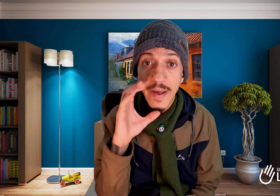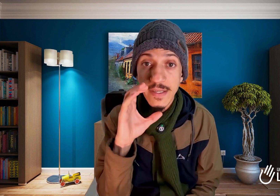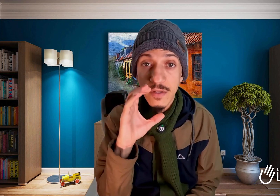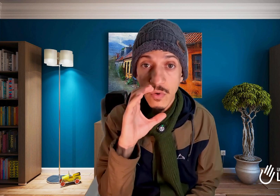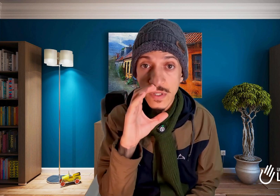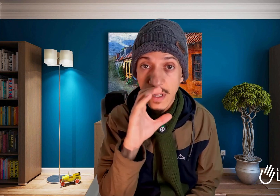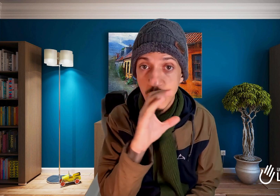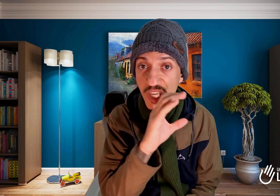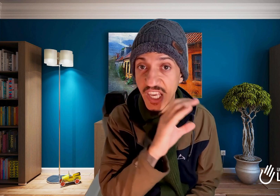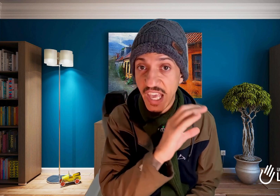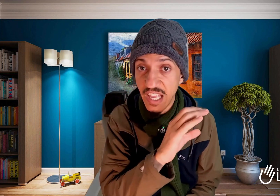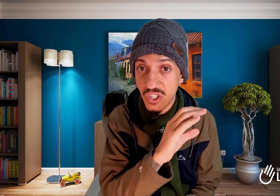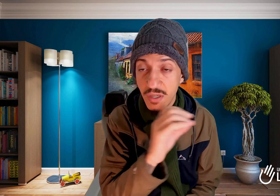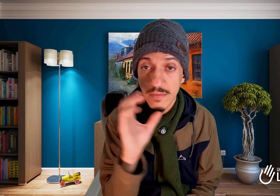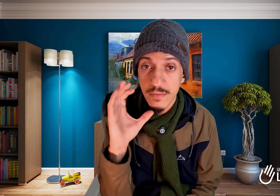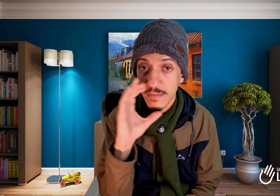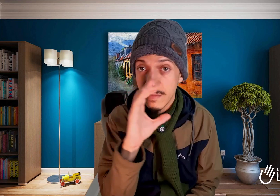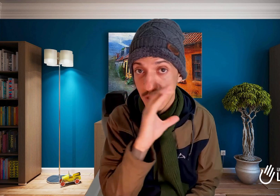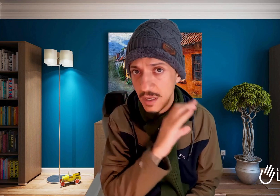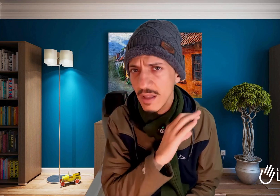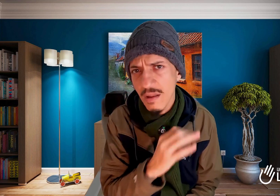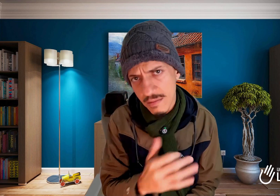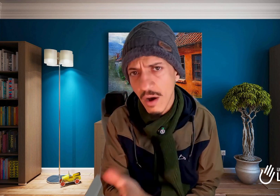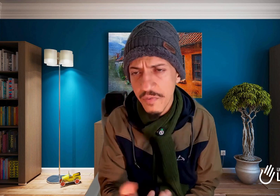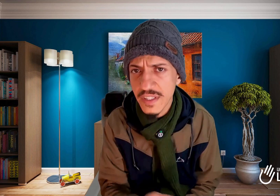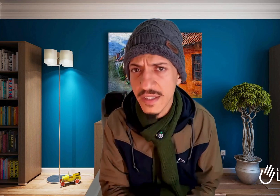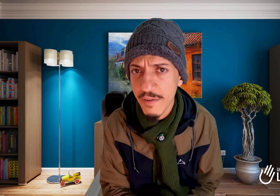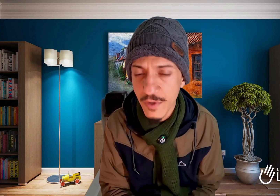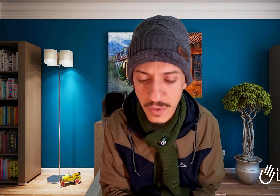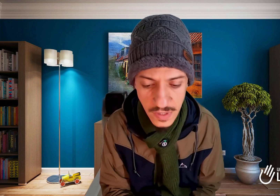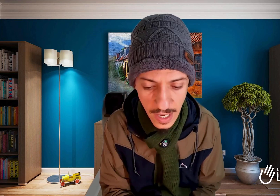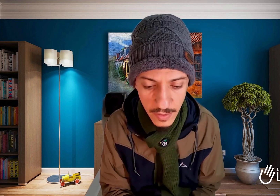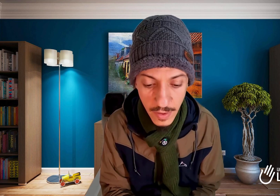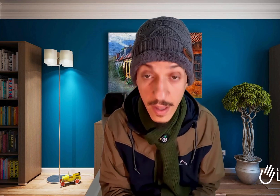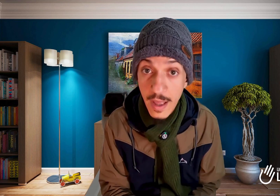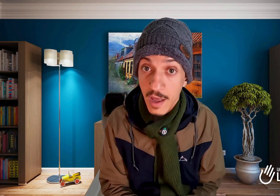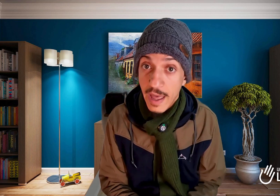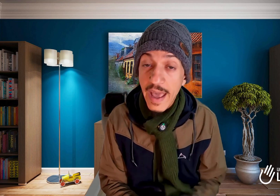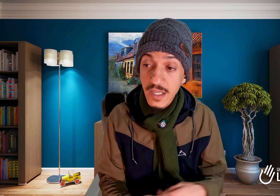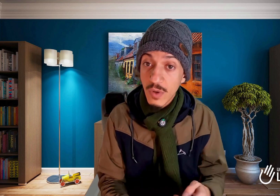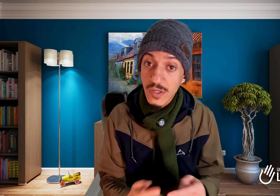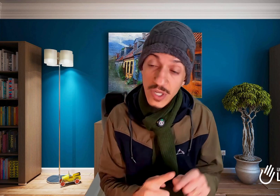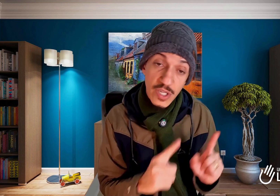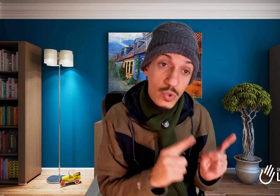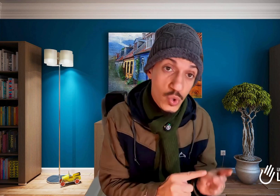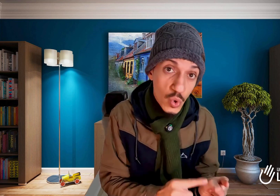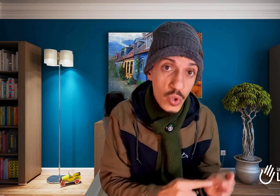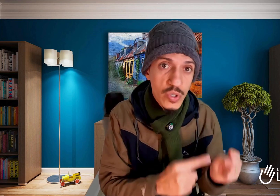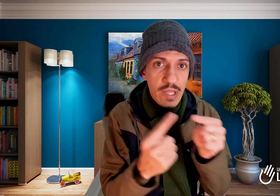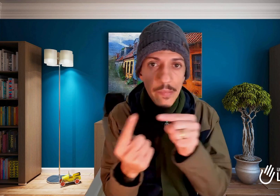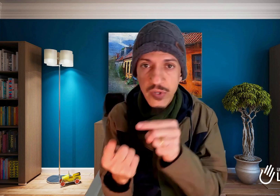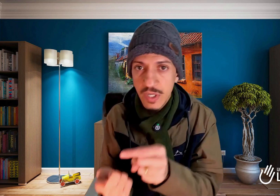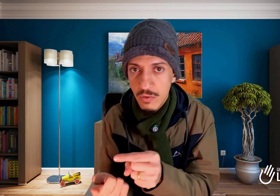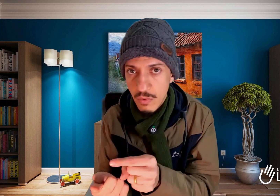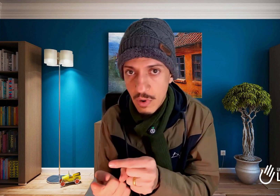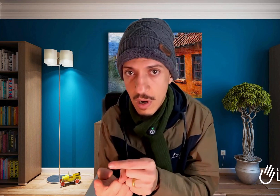com o sinal de quente, que talvez até fosse usado. Em situações em que o surdo está pedindo